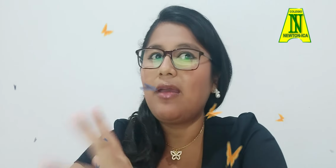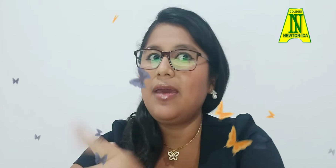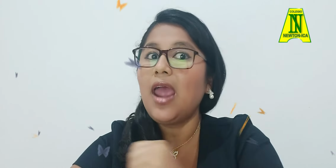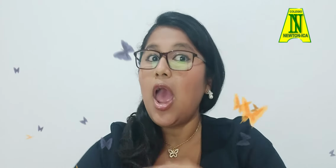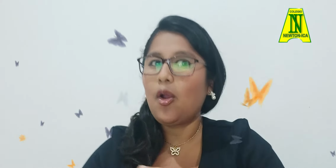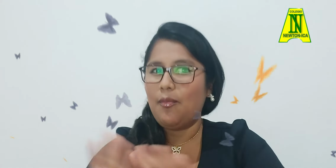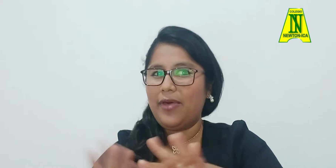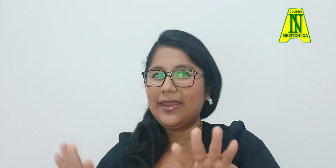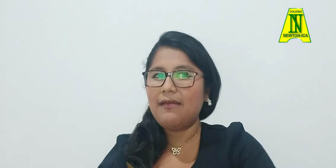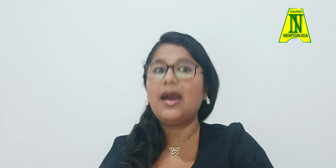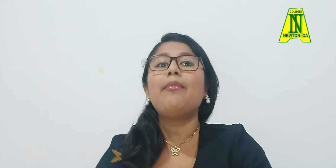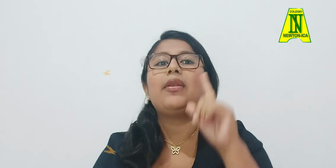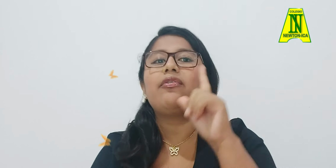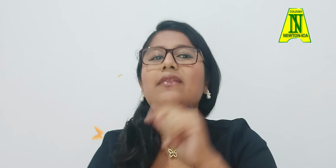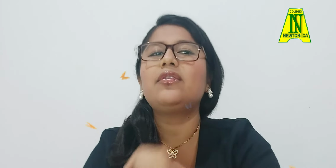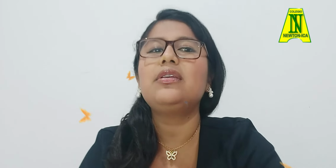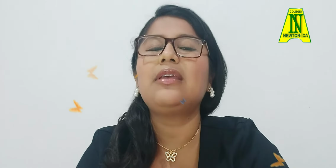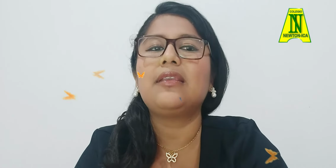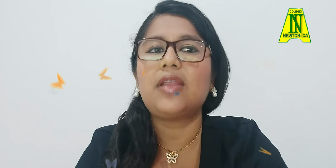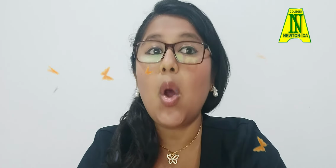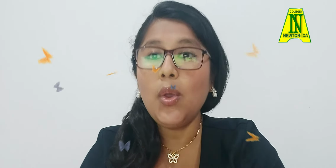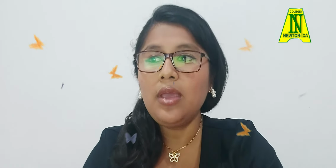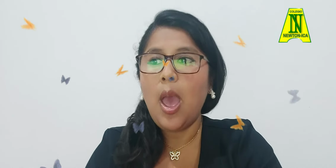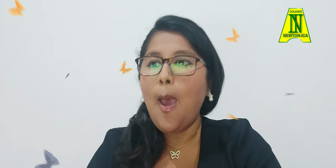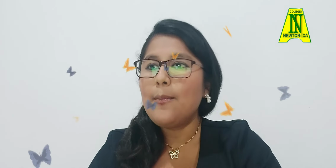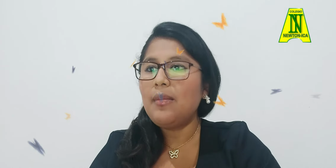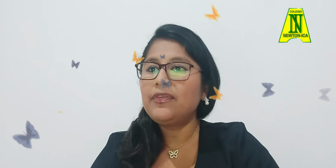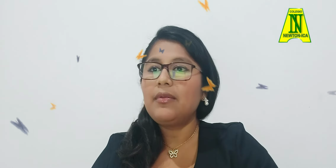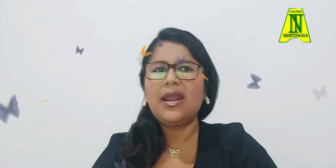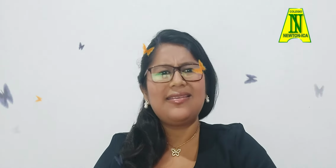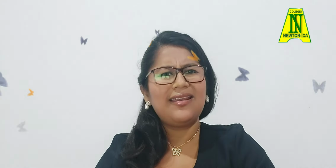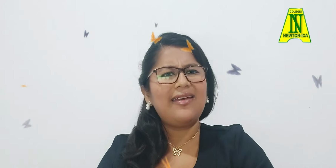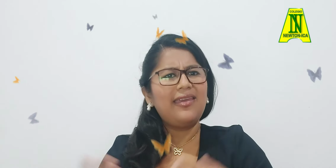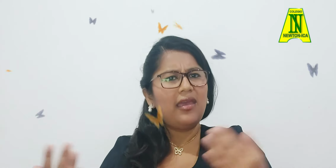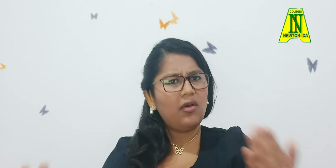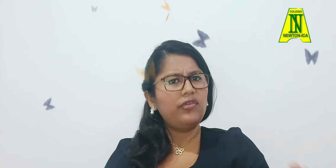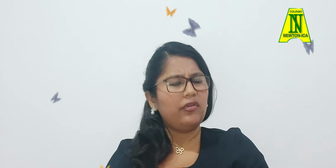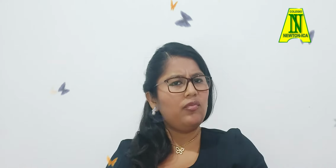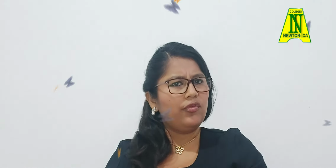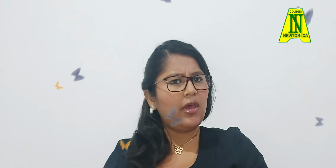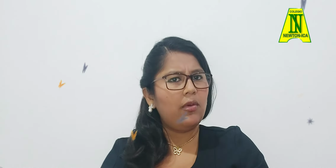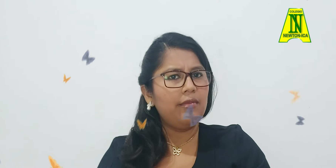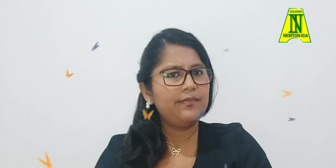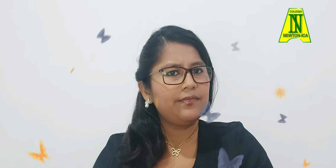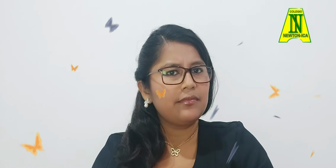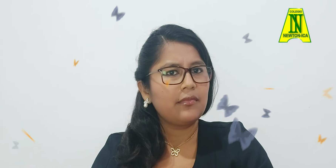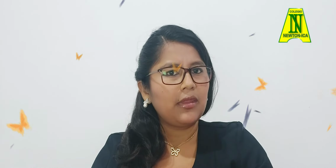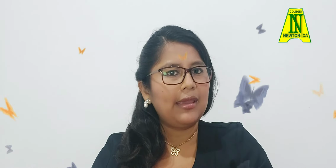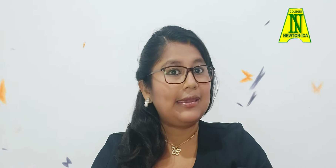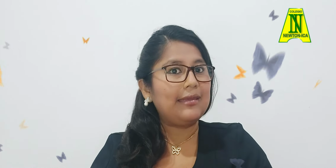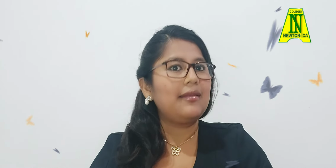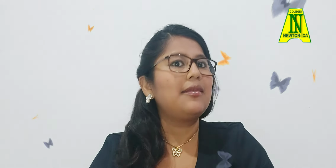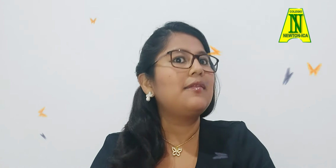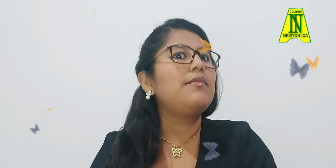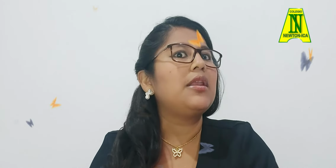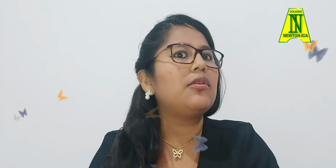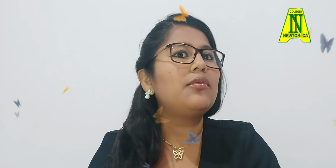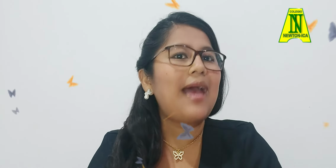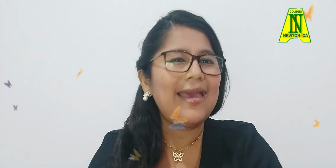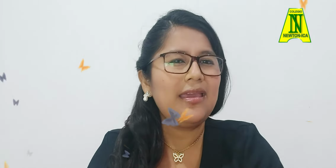ver con poder navegar, pero dentro de internet. Hoy vamos a hablar acerca de qué cosa es un buscador y qué tanta similitud hay